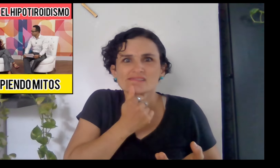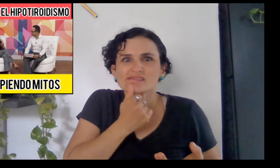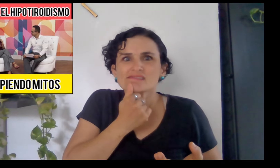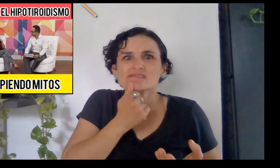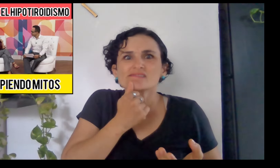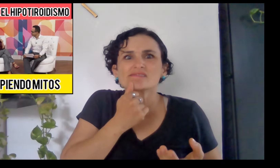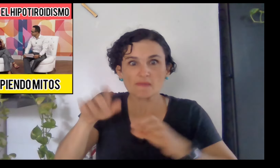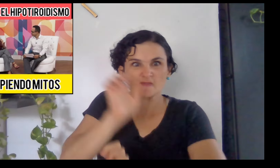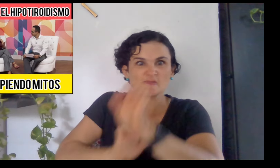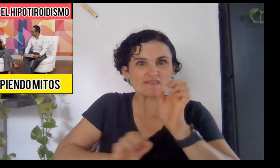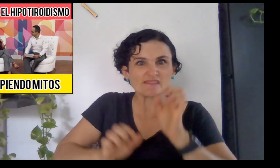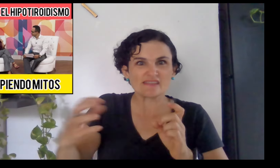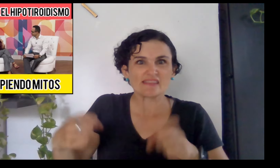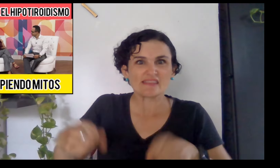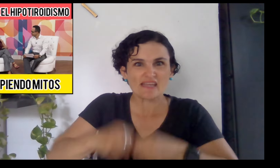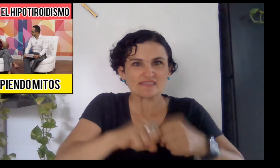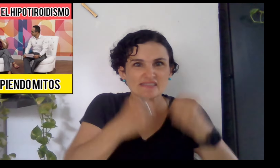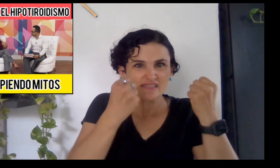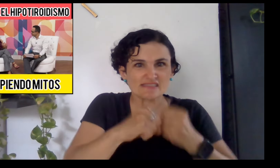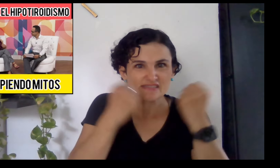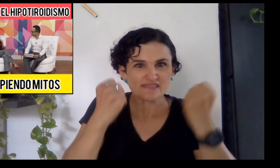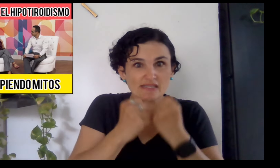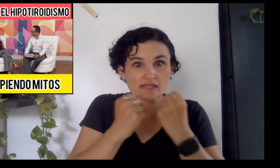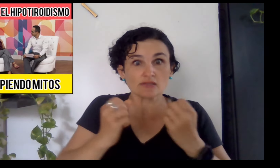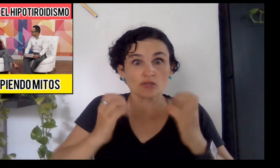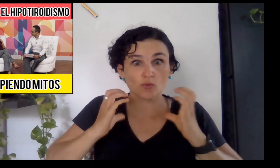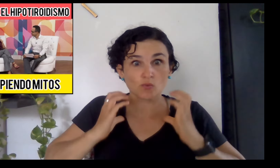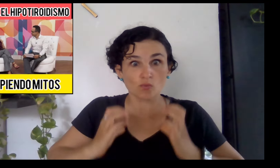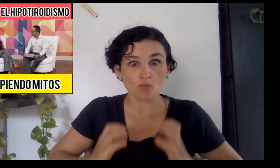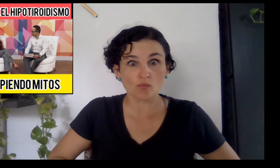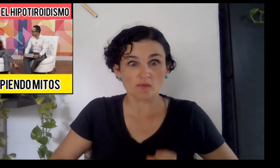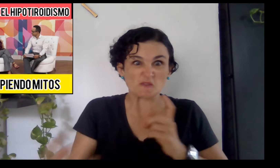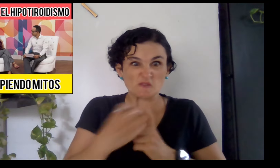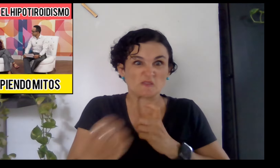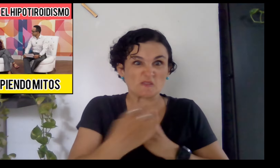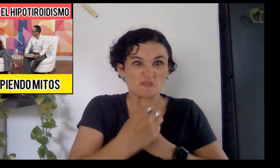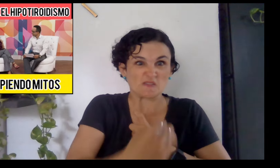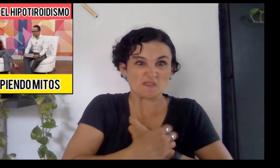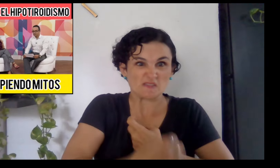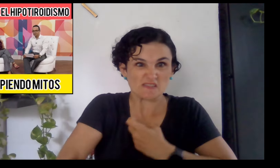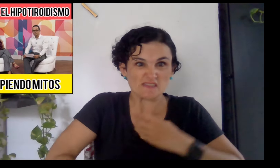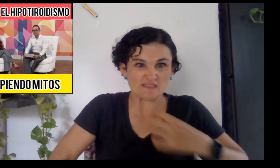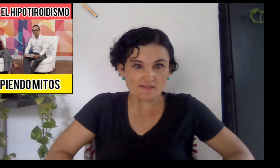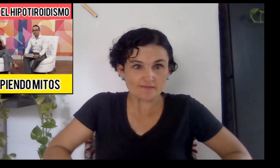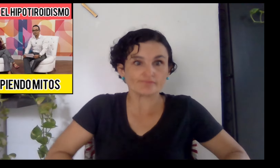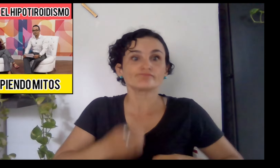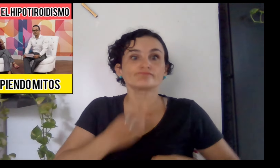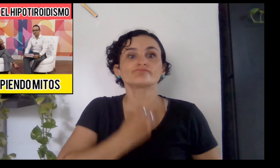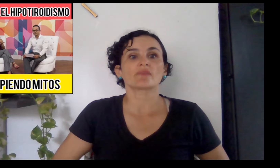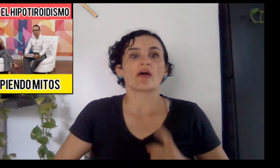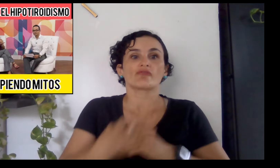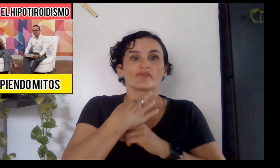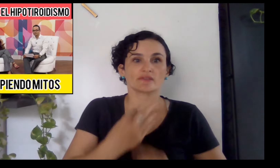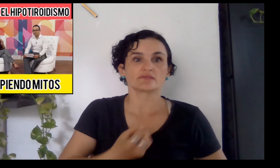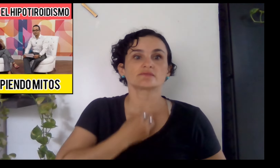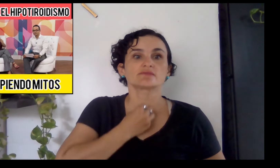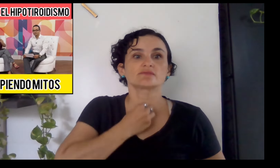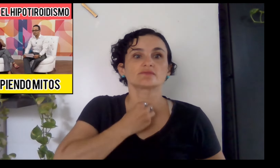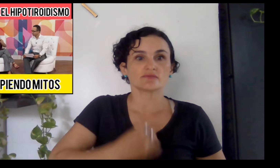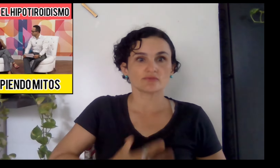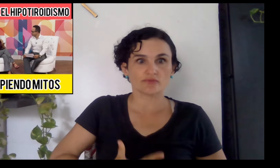los que también hacen que el propio cuerpo se ataque a sí mismo y ataque su propia tiroides. ¿A través de qué? Esa esponjita que es el intestino, que